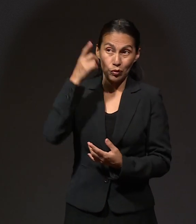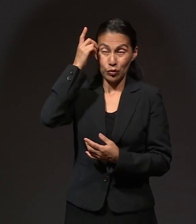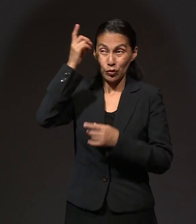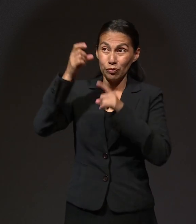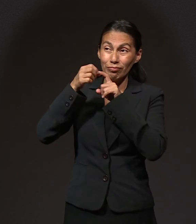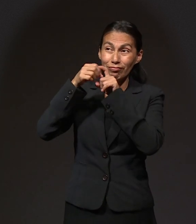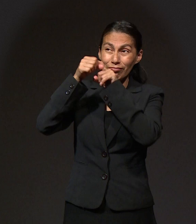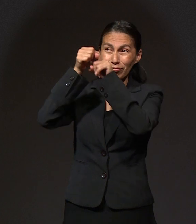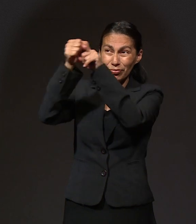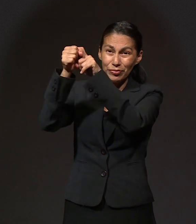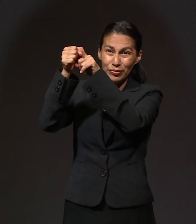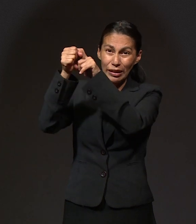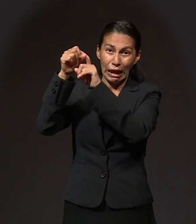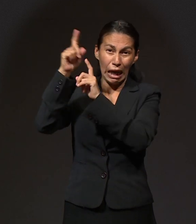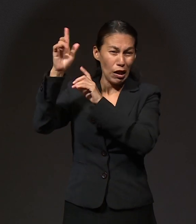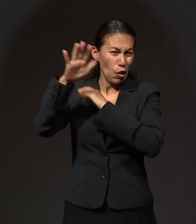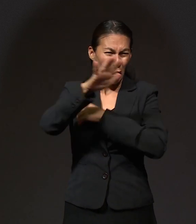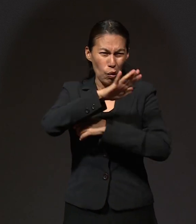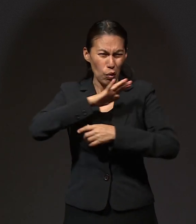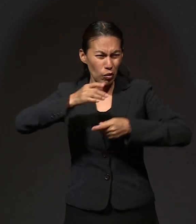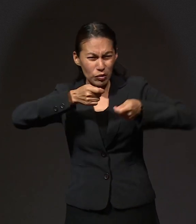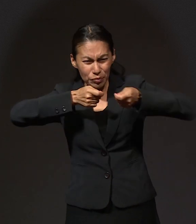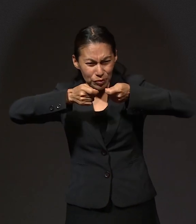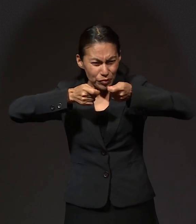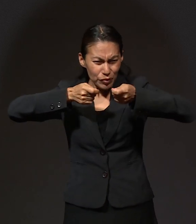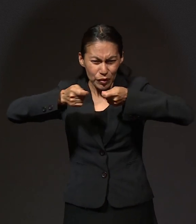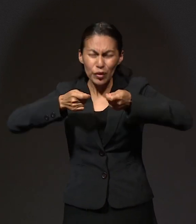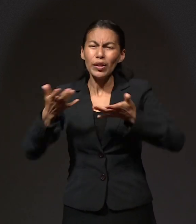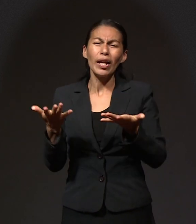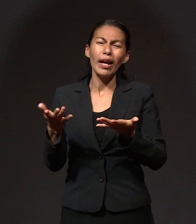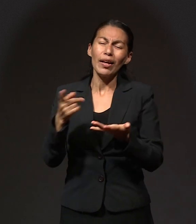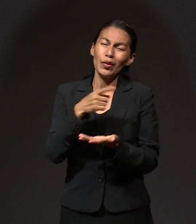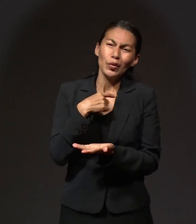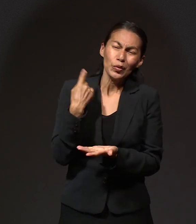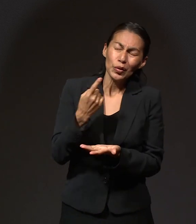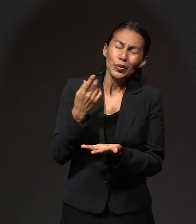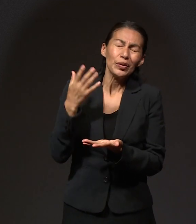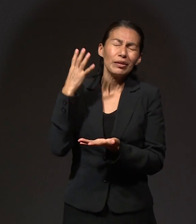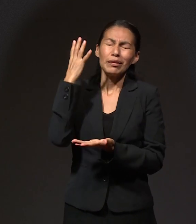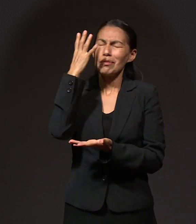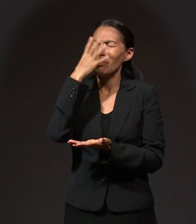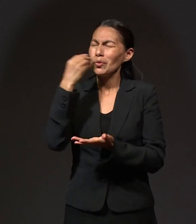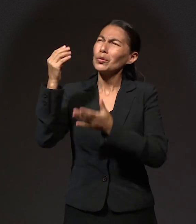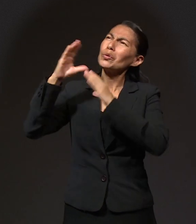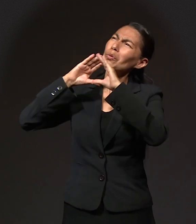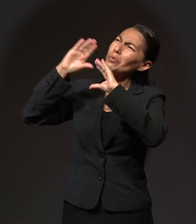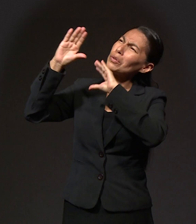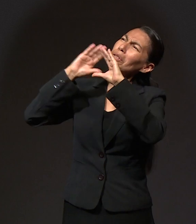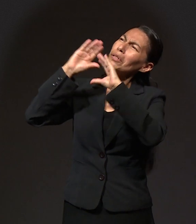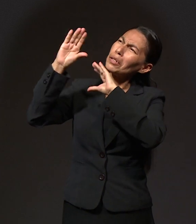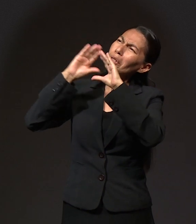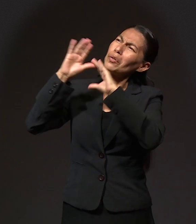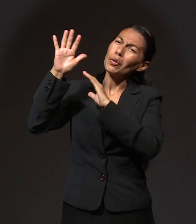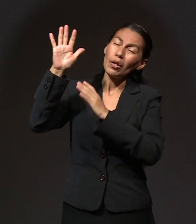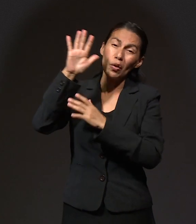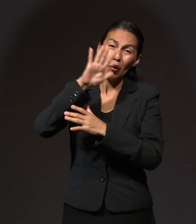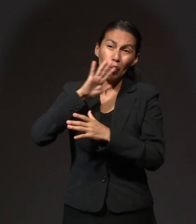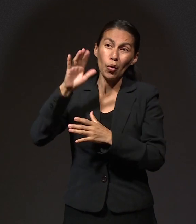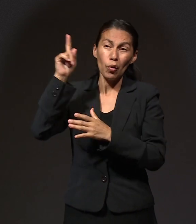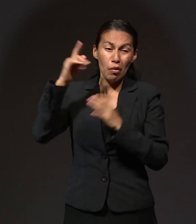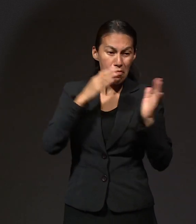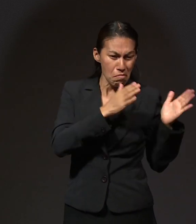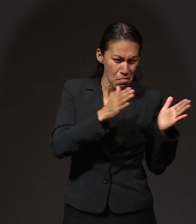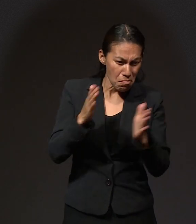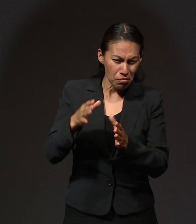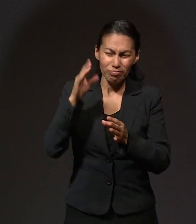Dios, y es Dios el que hace las cosas. Por lo tanto, qué lindo poder comunicarnos con un padre, que ha hecho provisión para cada una de nuestras